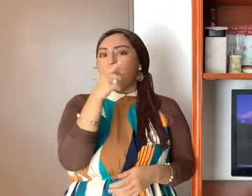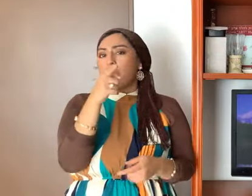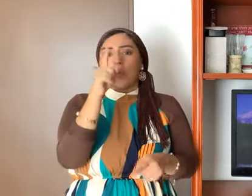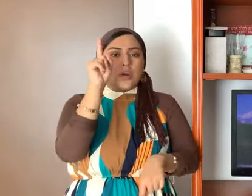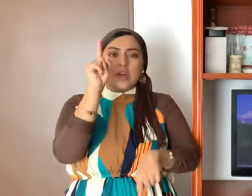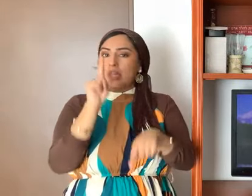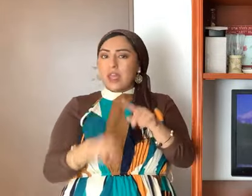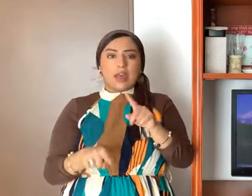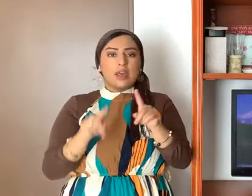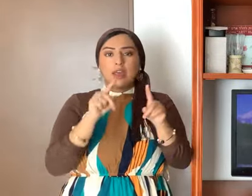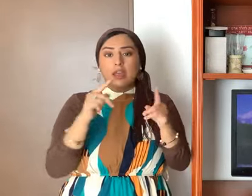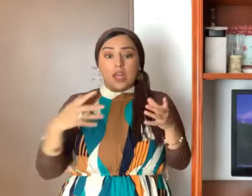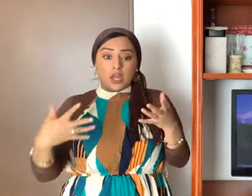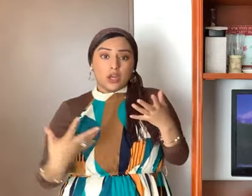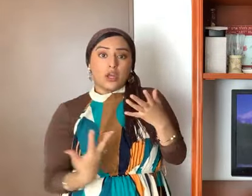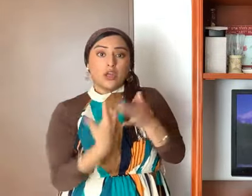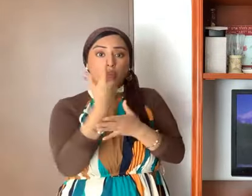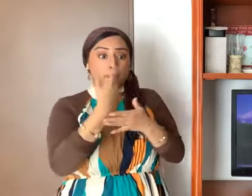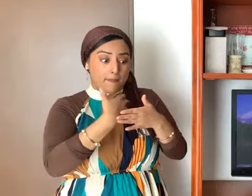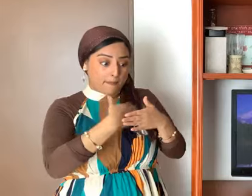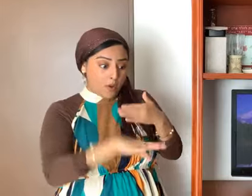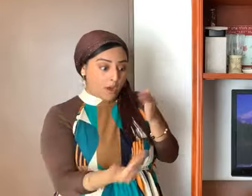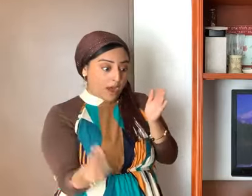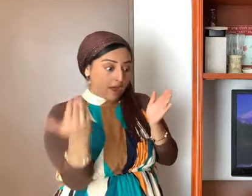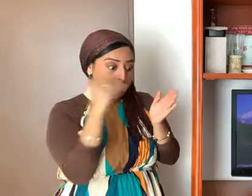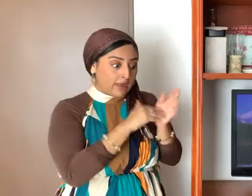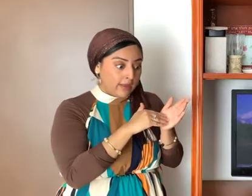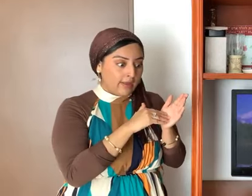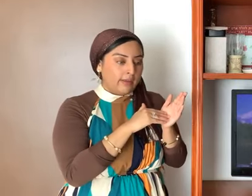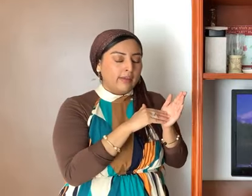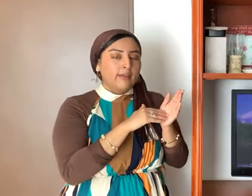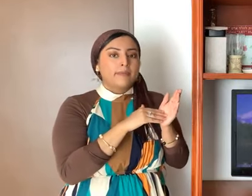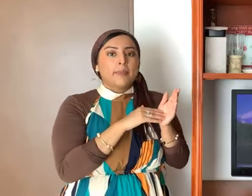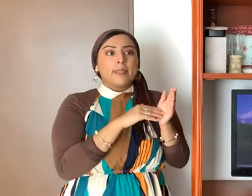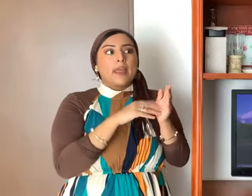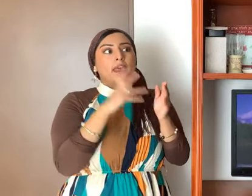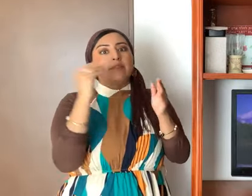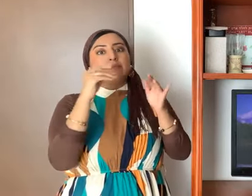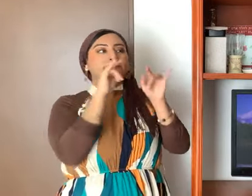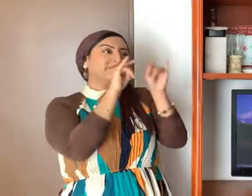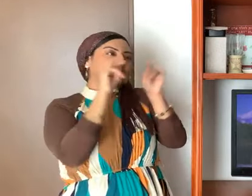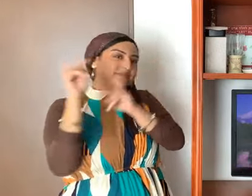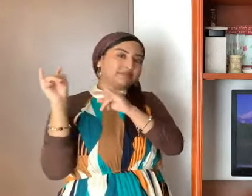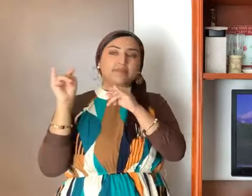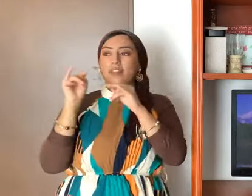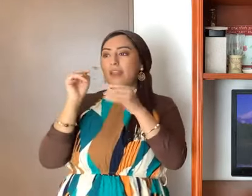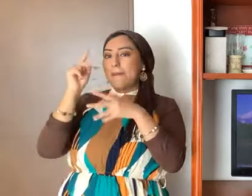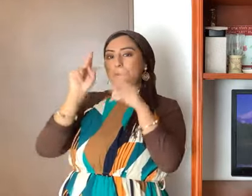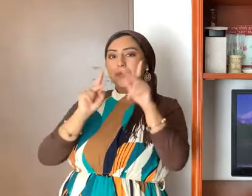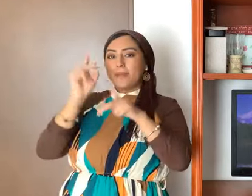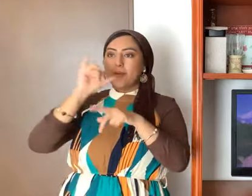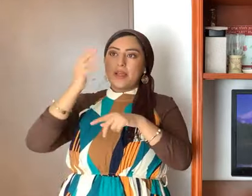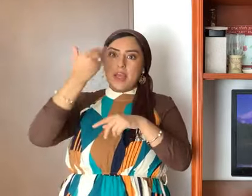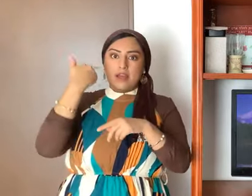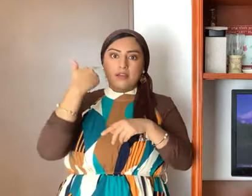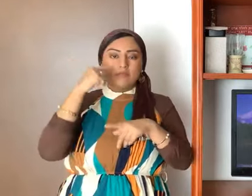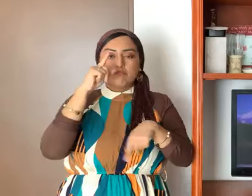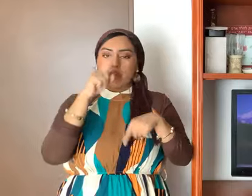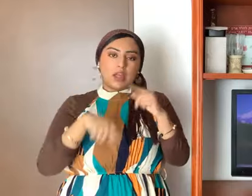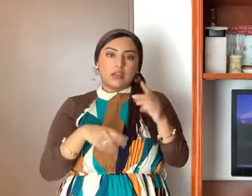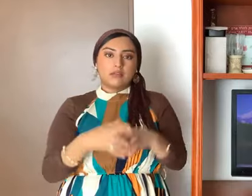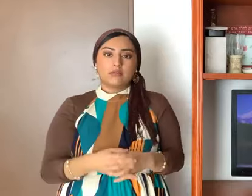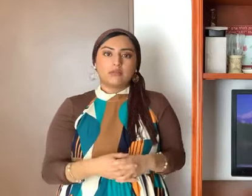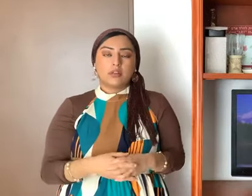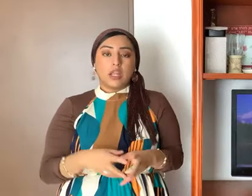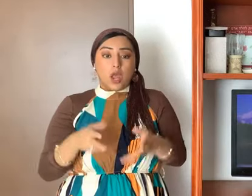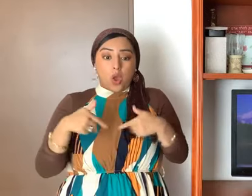puedes ser una criatura, una nueva creación, llamando por apodos y haciéndole bromas a la gente como cuando eras antes.